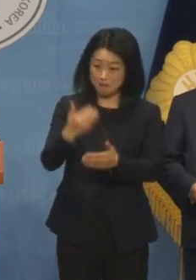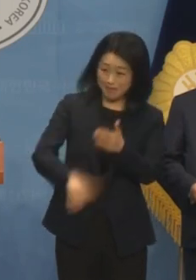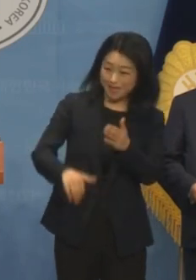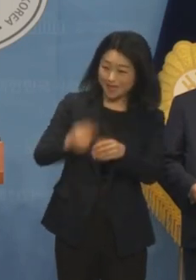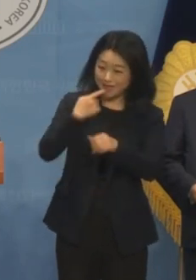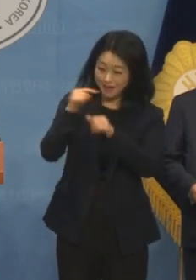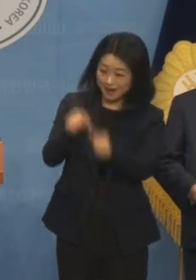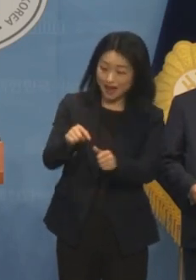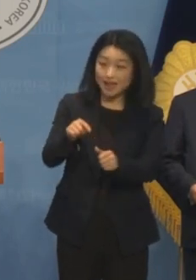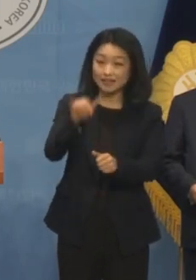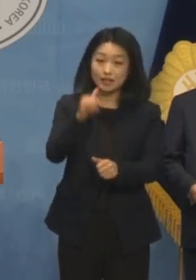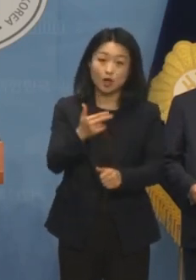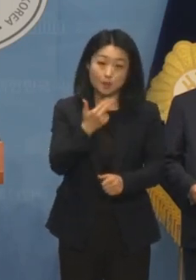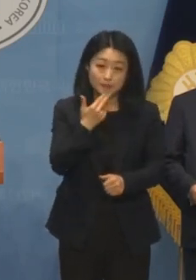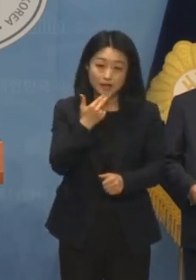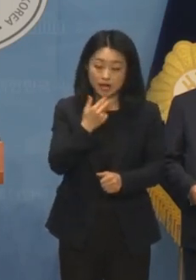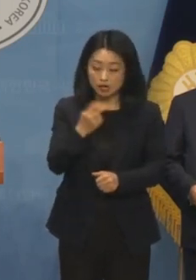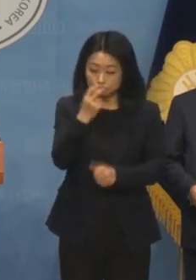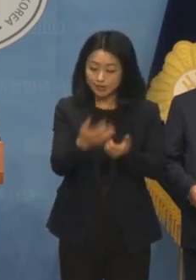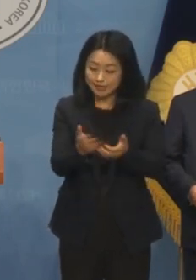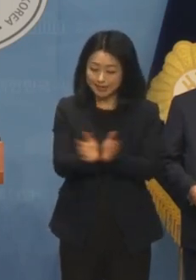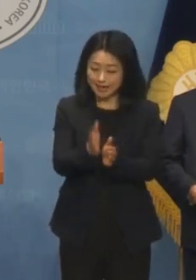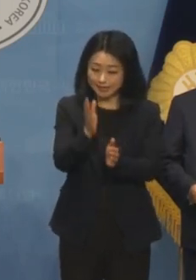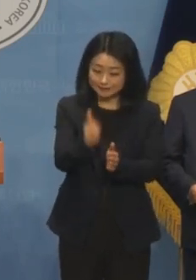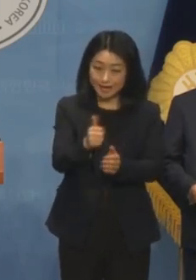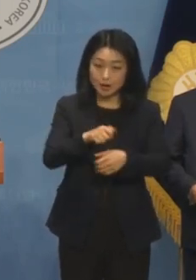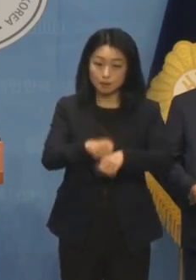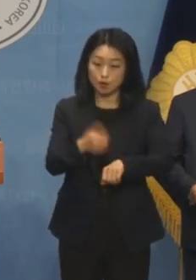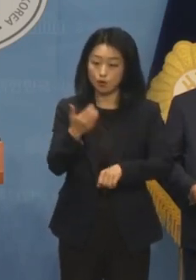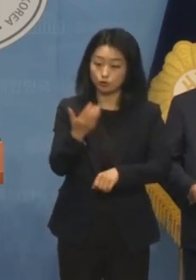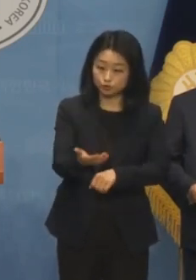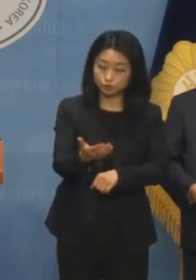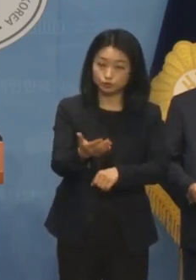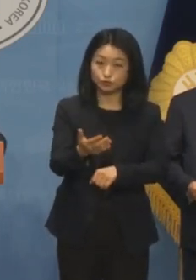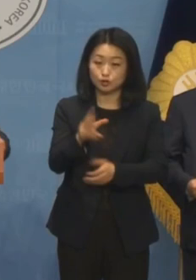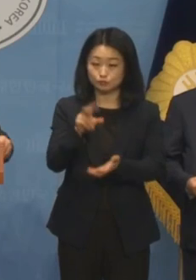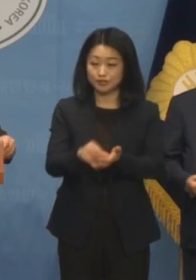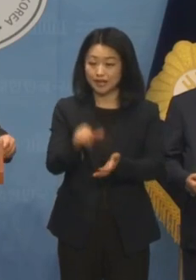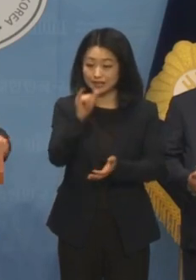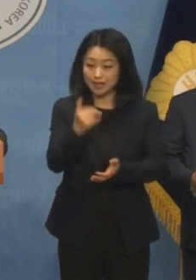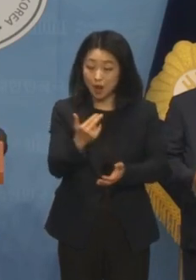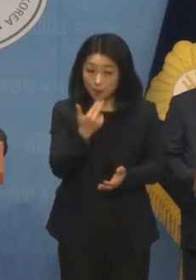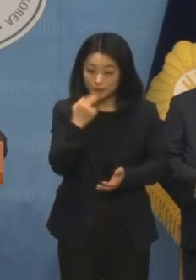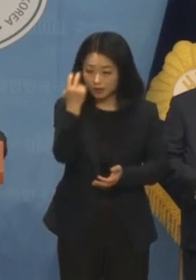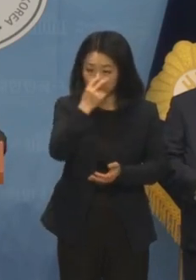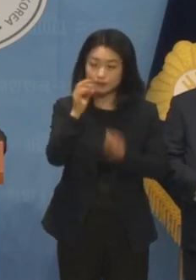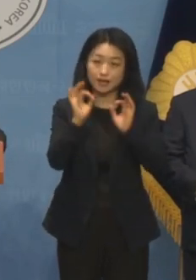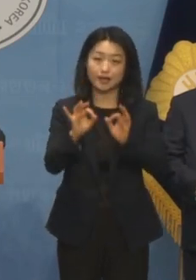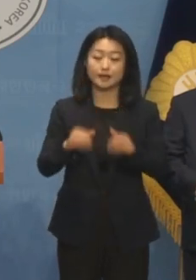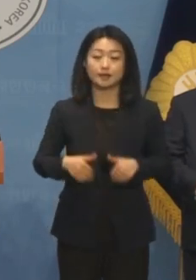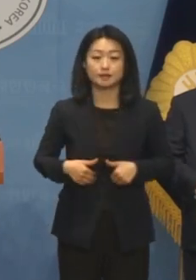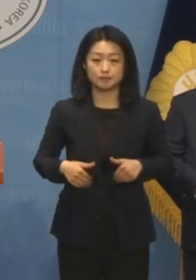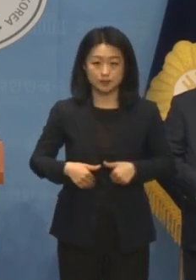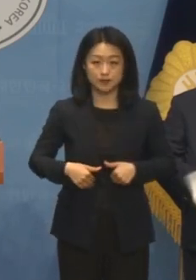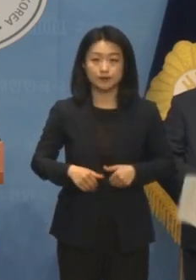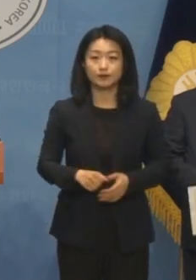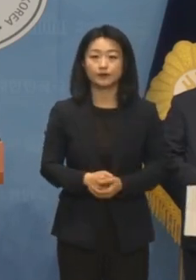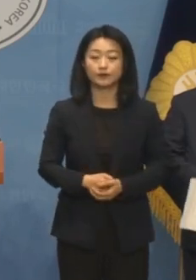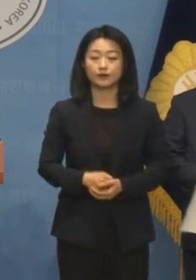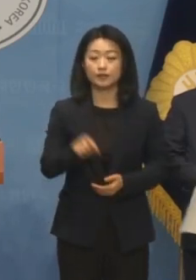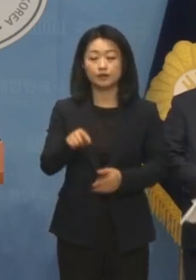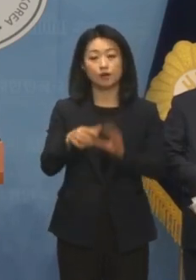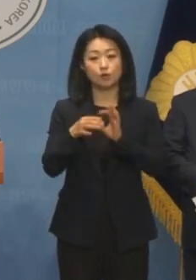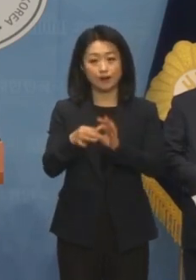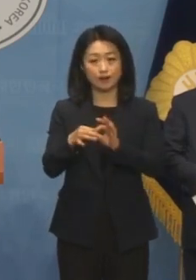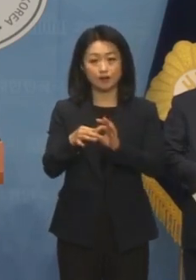있었는지 박정훈 전 수사단장에 대한 징계 처분이 부당했는지의 여부입니다. 이와